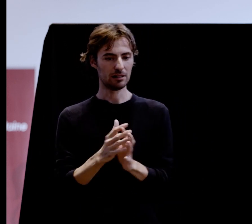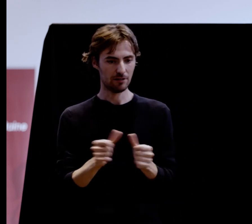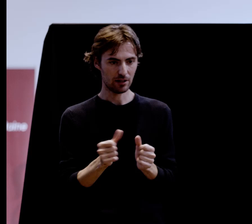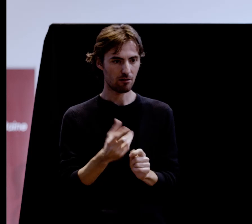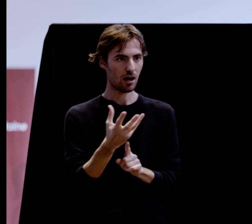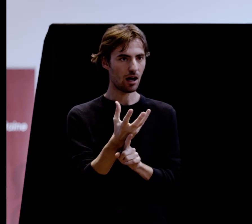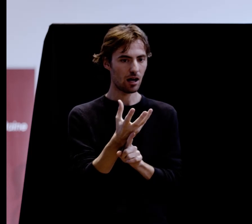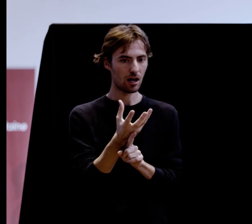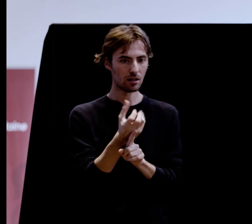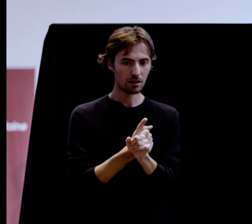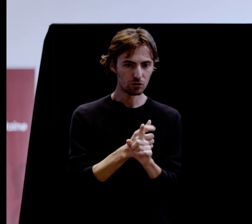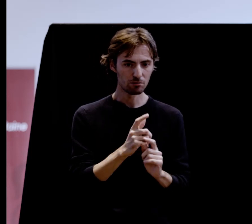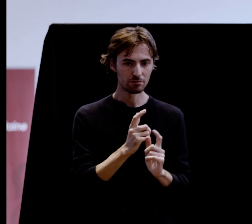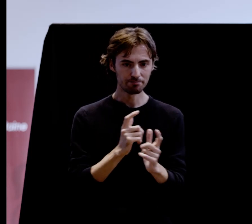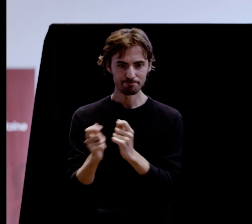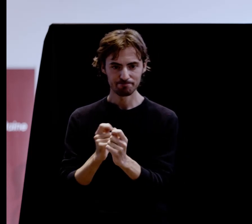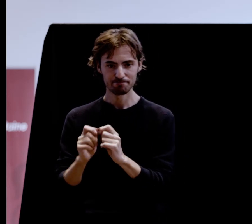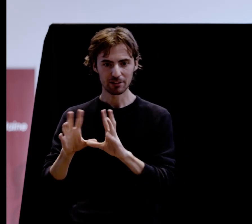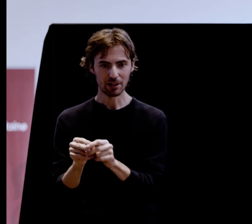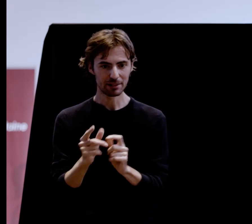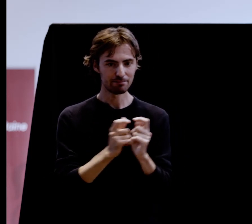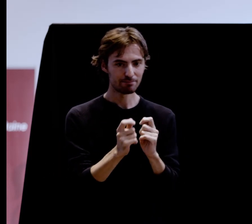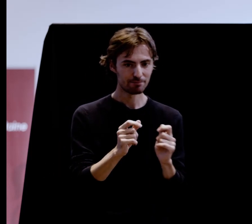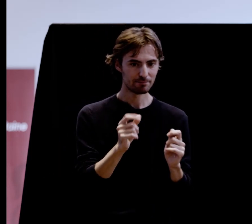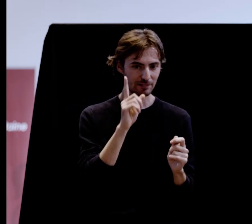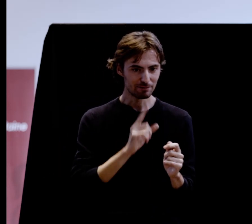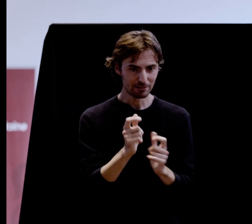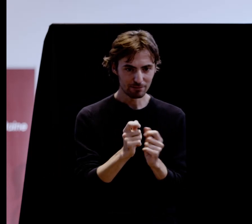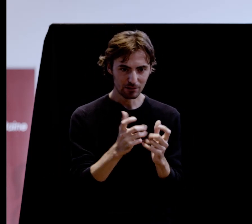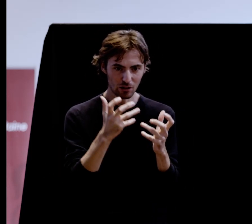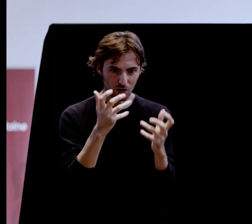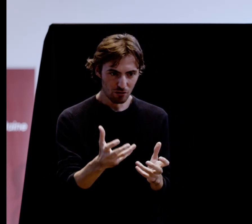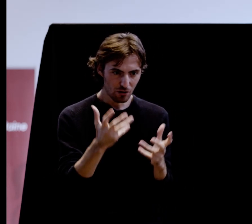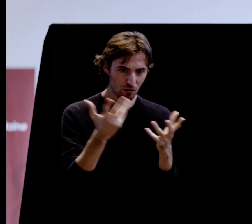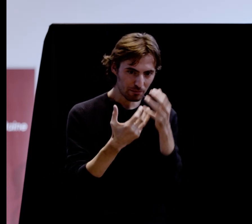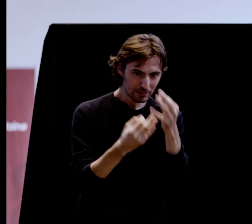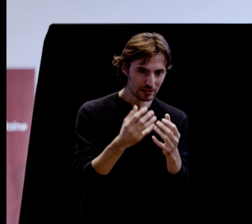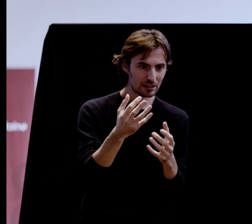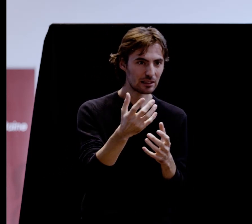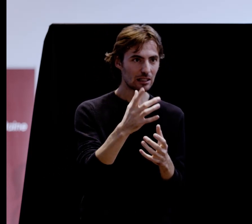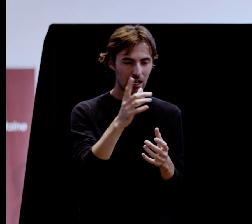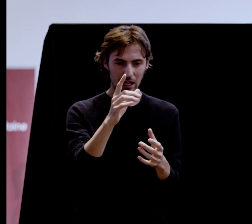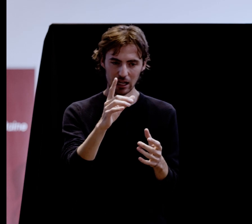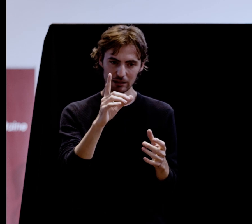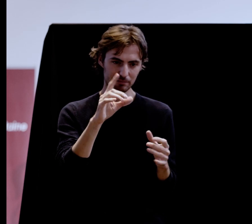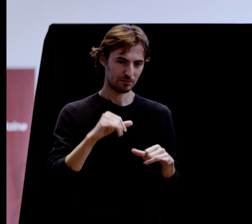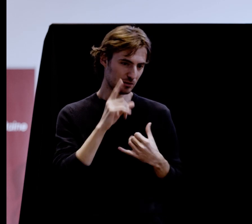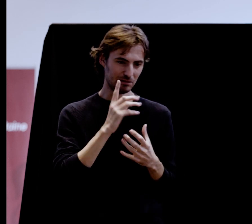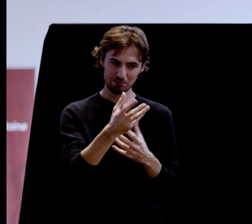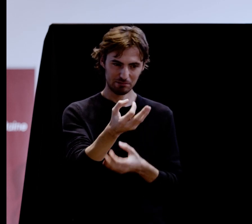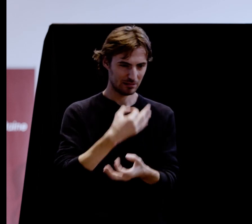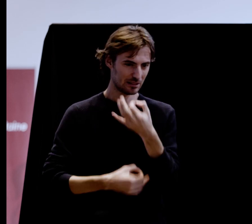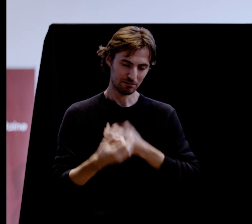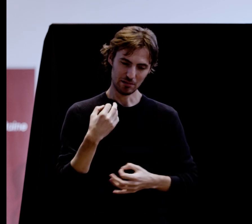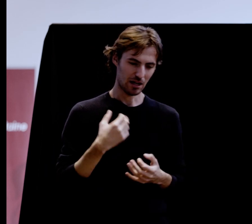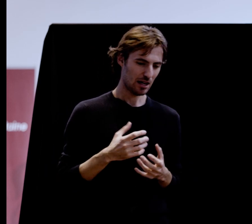symptômes, discuter avec la famille, discuter avec la jeune fille de ce que les jeunes filles veulent. Il y a des jeunes filles qui ont des règles compliquées, qui ont du mal à gérer, mais qui veulent leurs